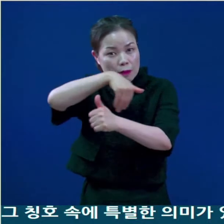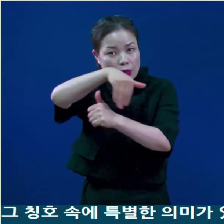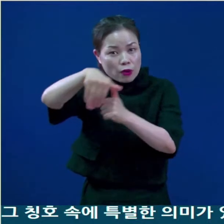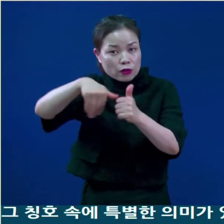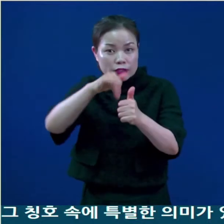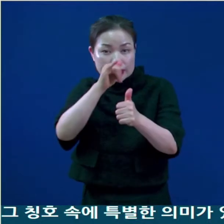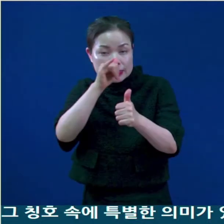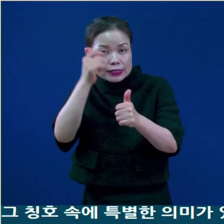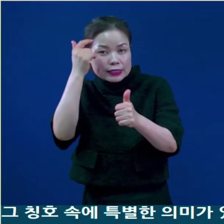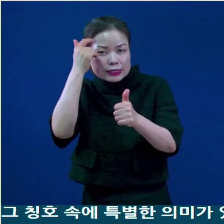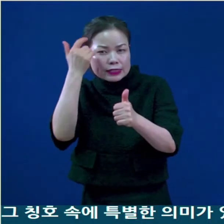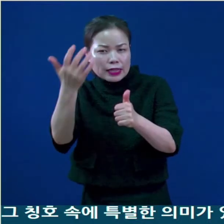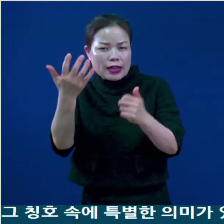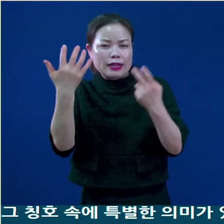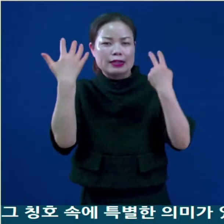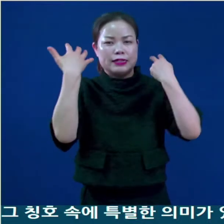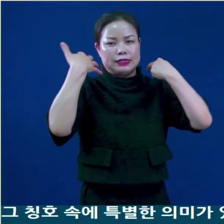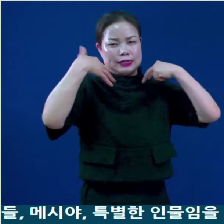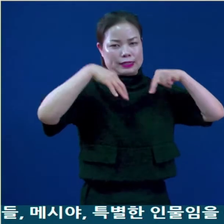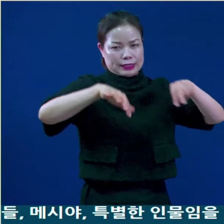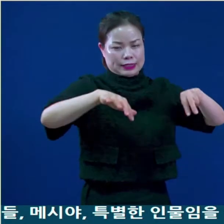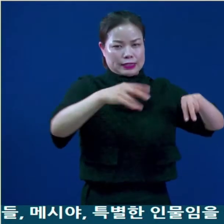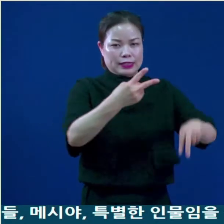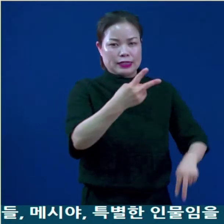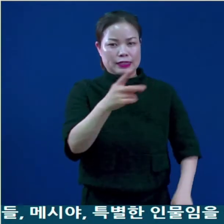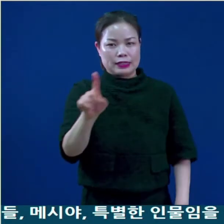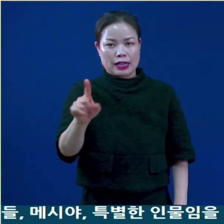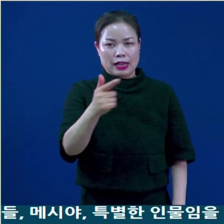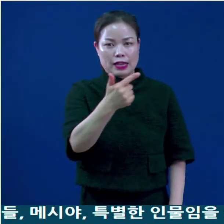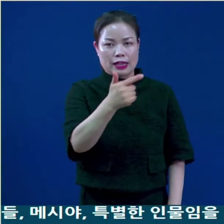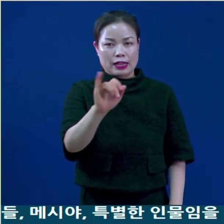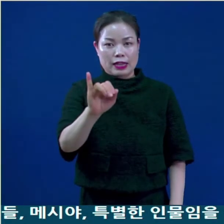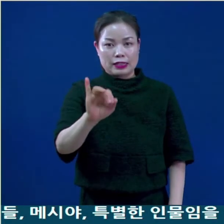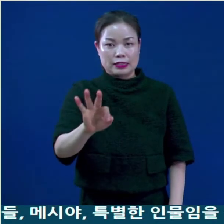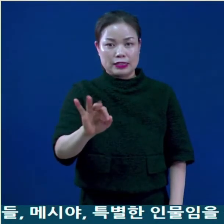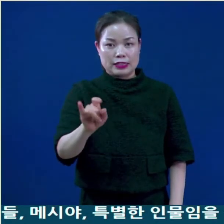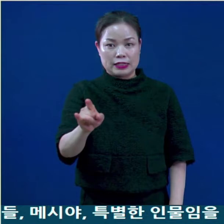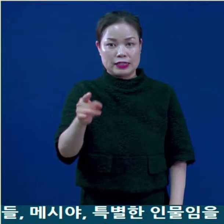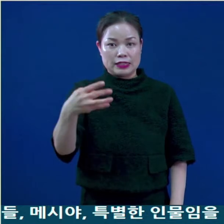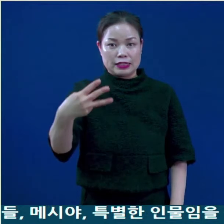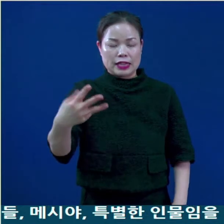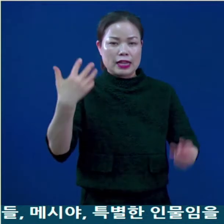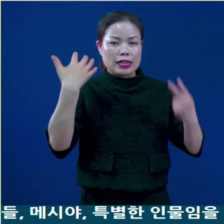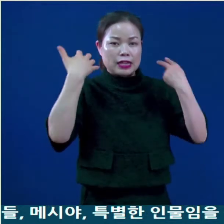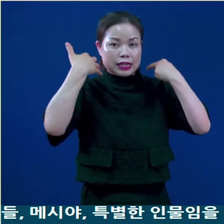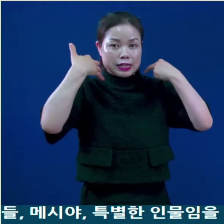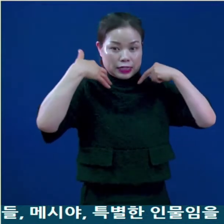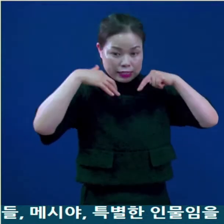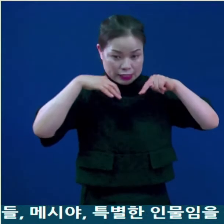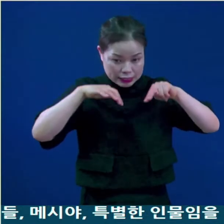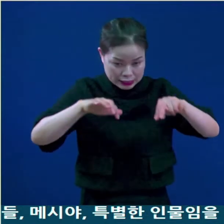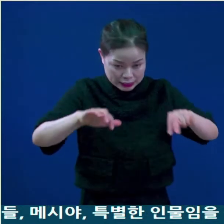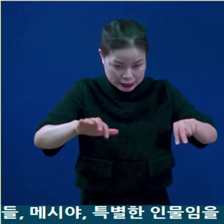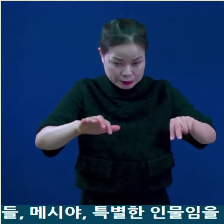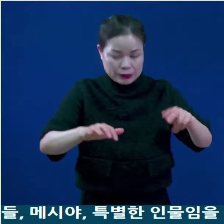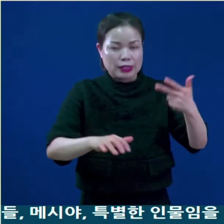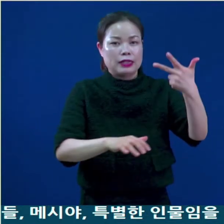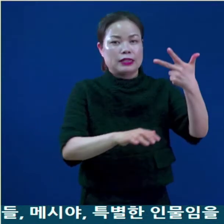있는가? 다니엘서입니다. 다니엘서 7장 13절하고 14절을 자막으로